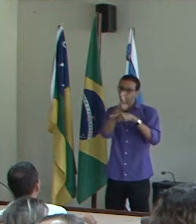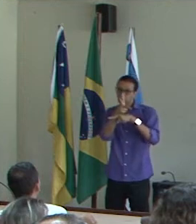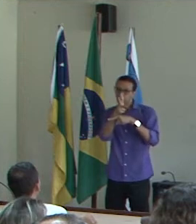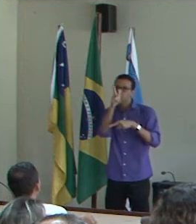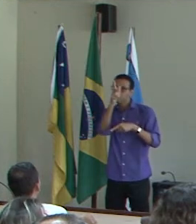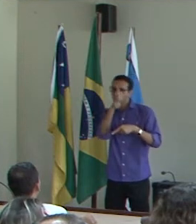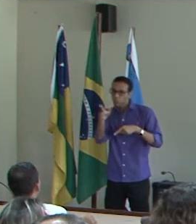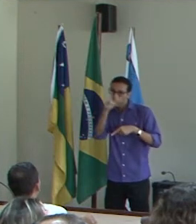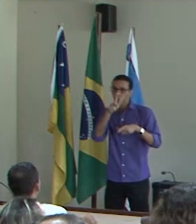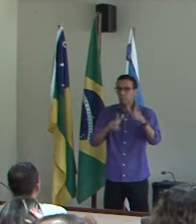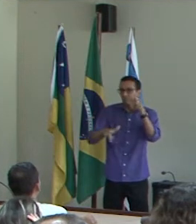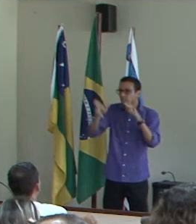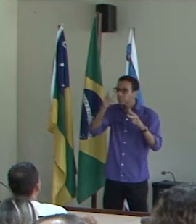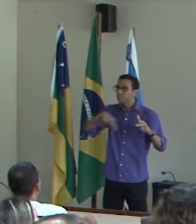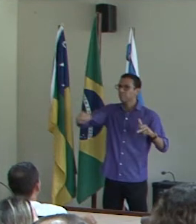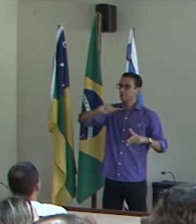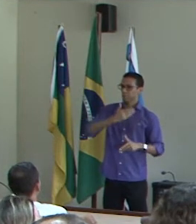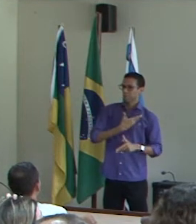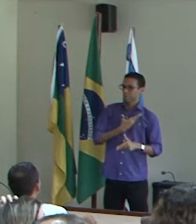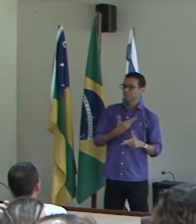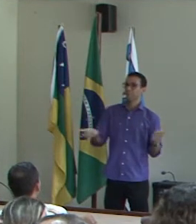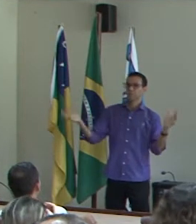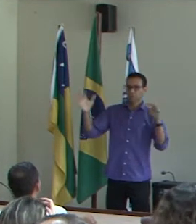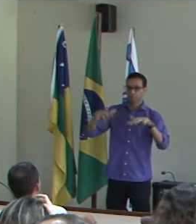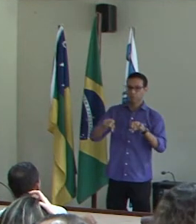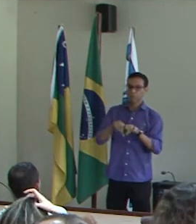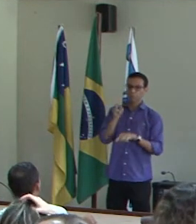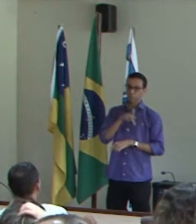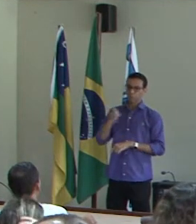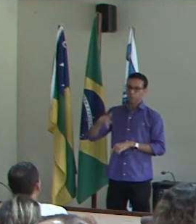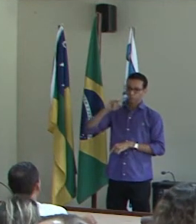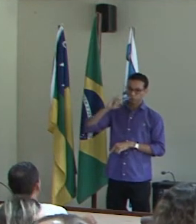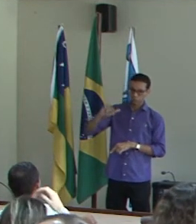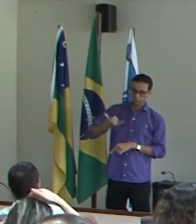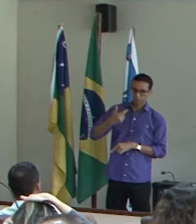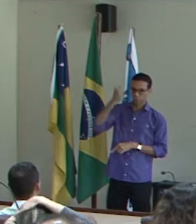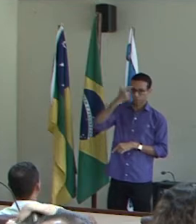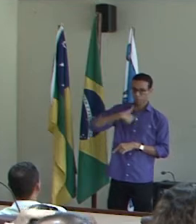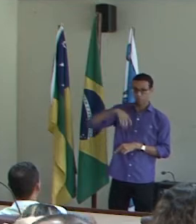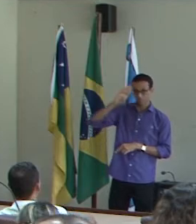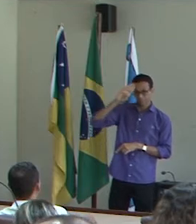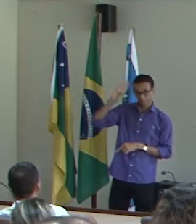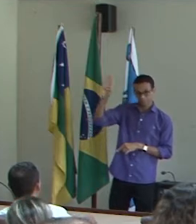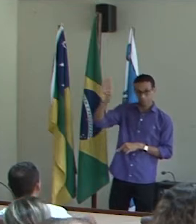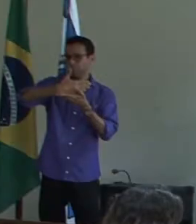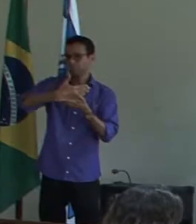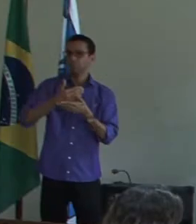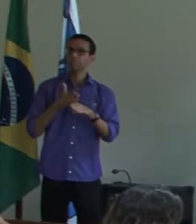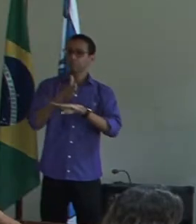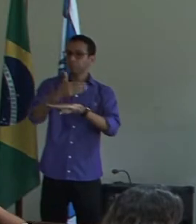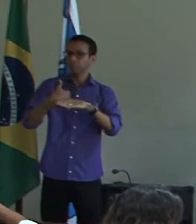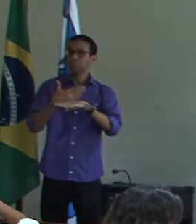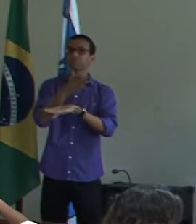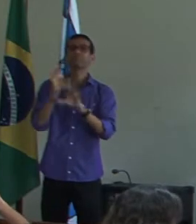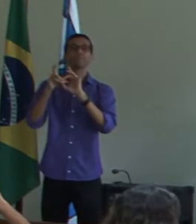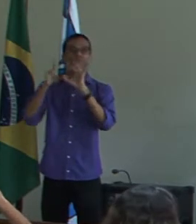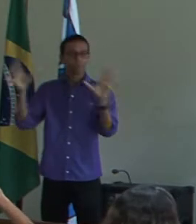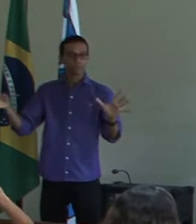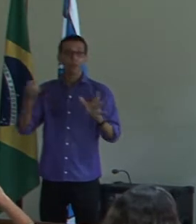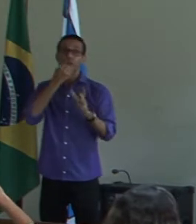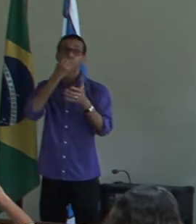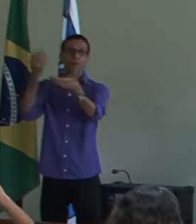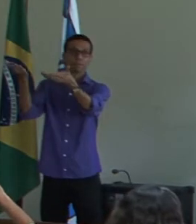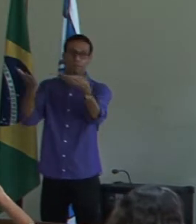da universidade, colegas nossos, e com o professor Jorge, que é o artista principal da fita ali. Então, sejam